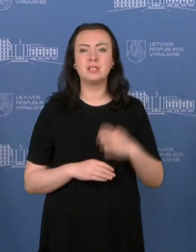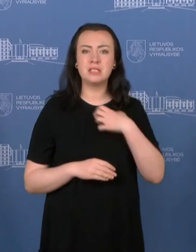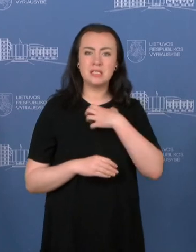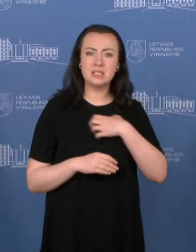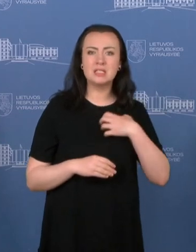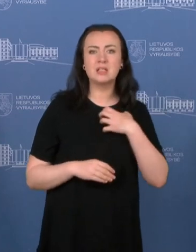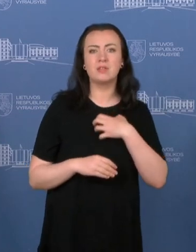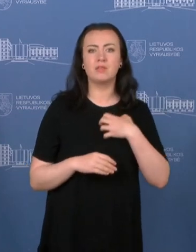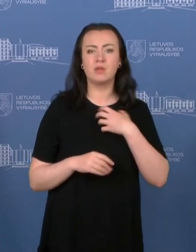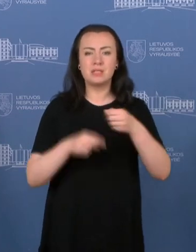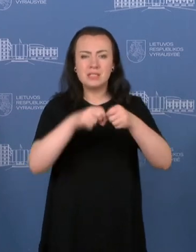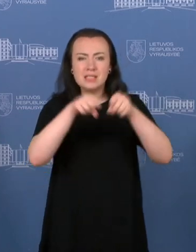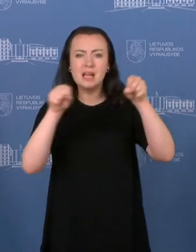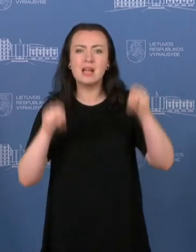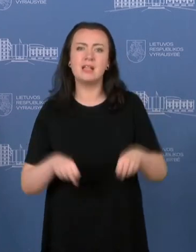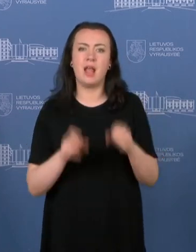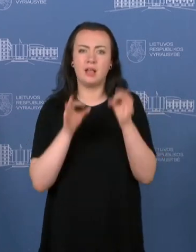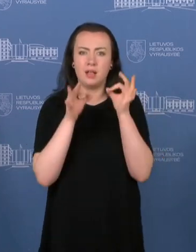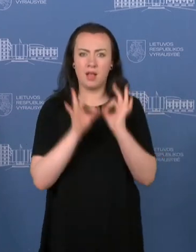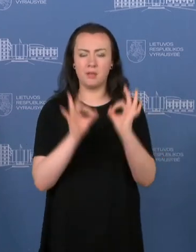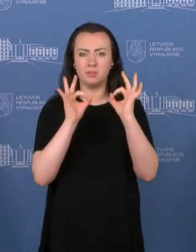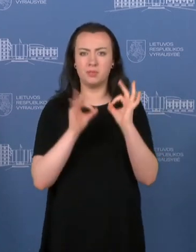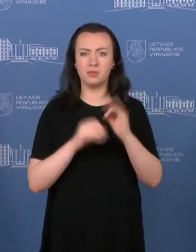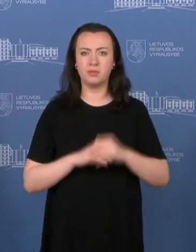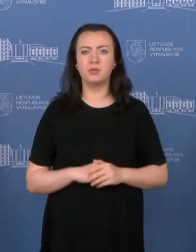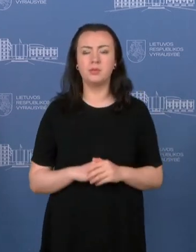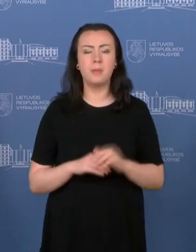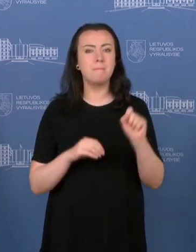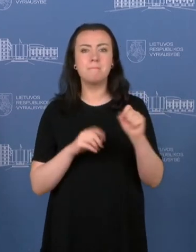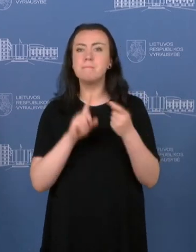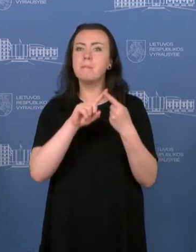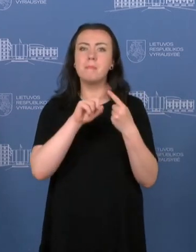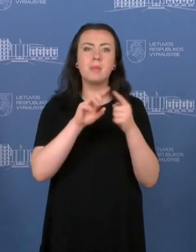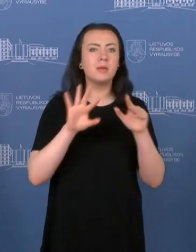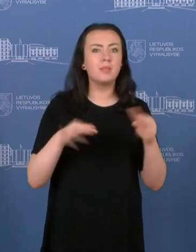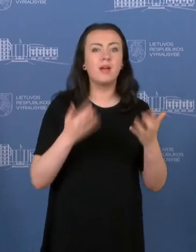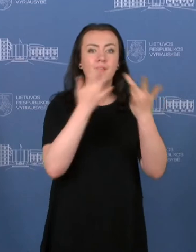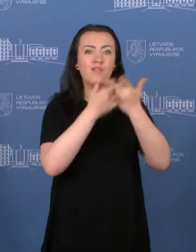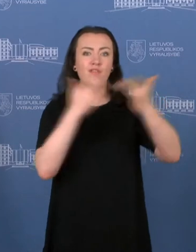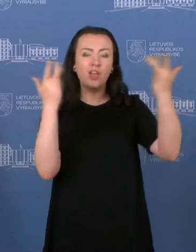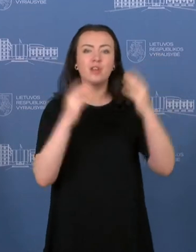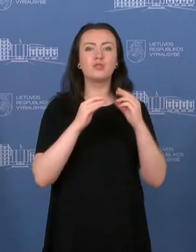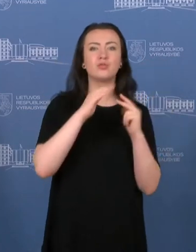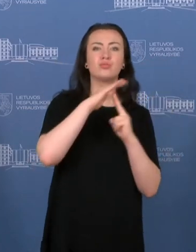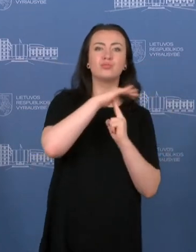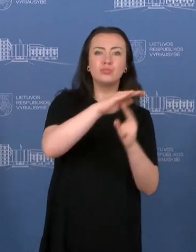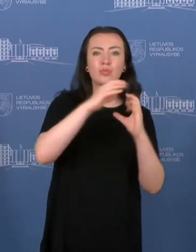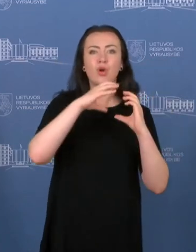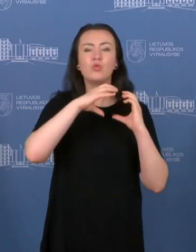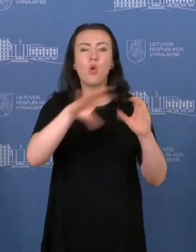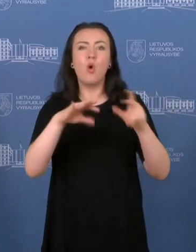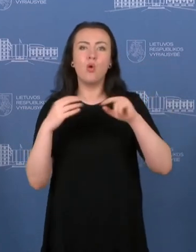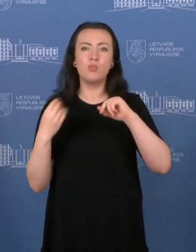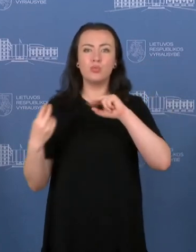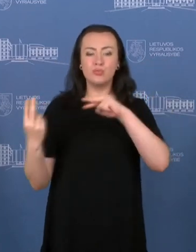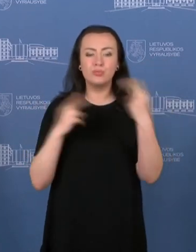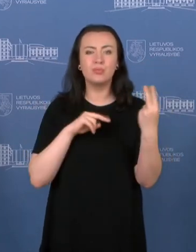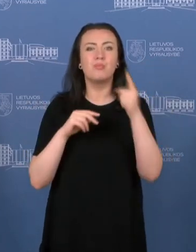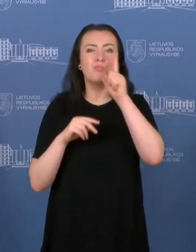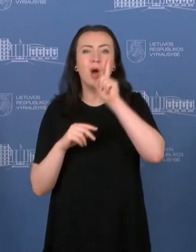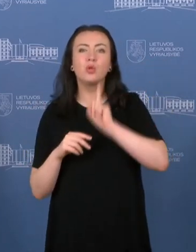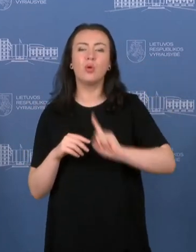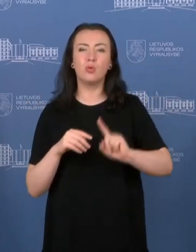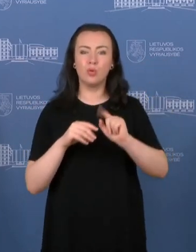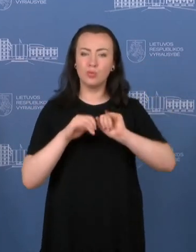judumo strategijos įgyvendinimą. Visų pirma, viešojo transporto transformacija ir jo patrauklumo